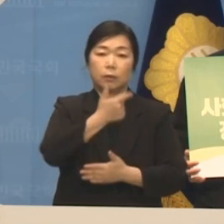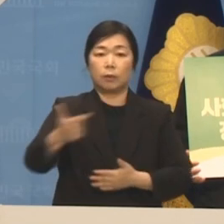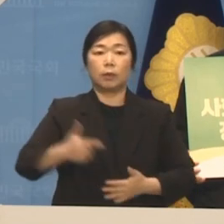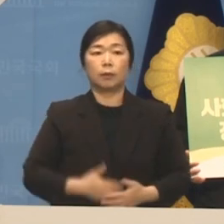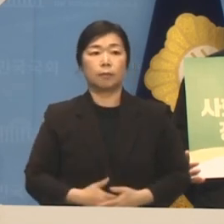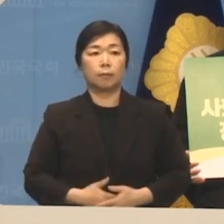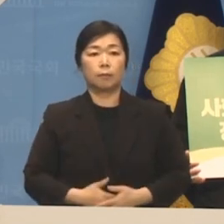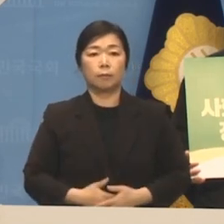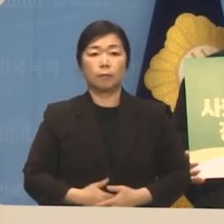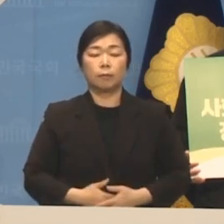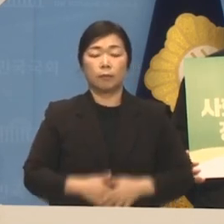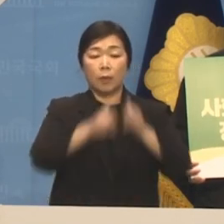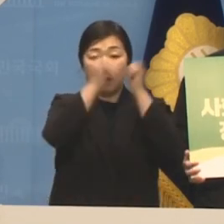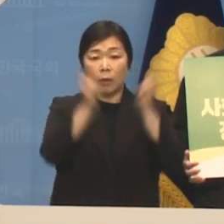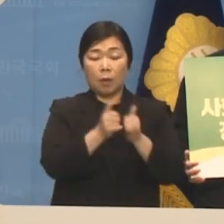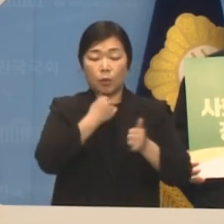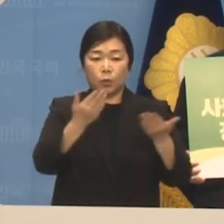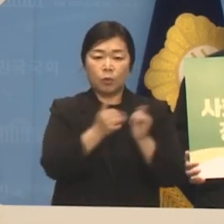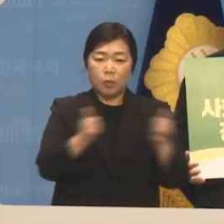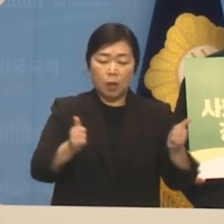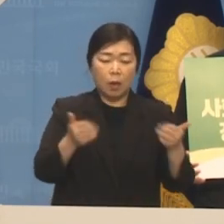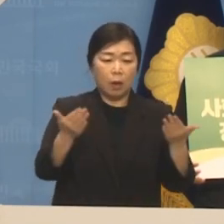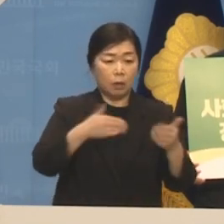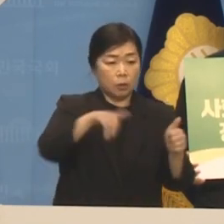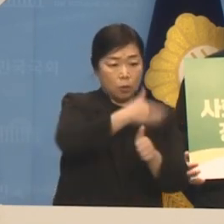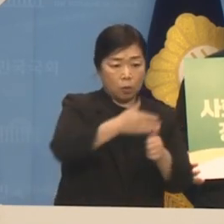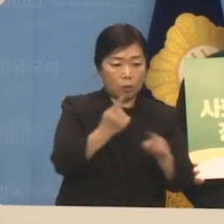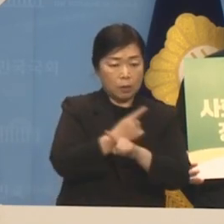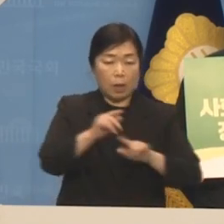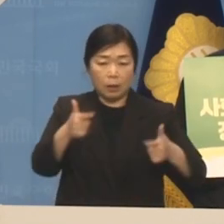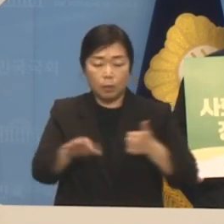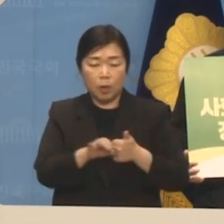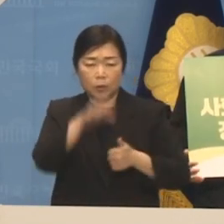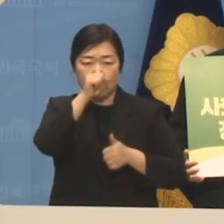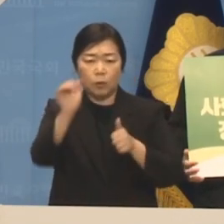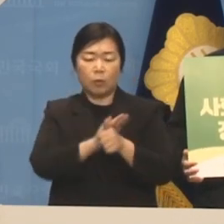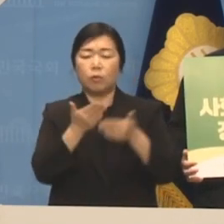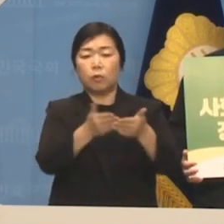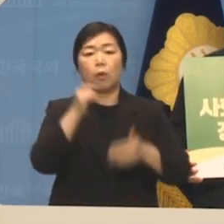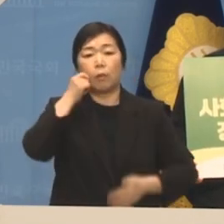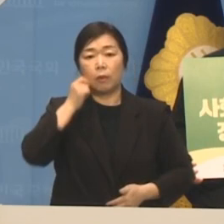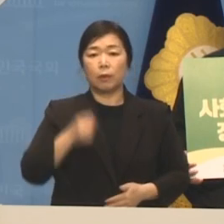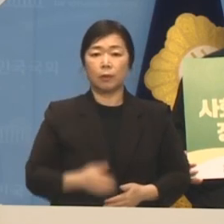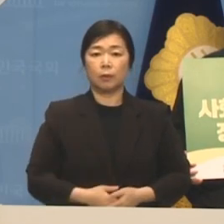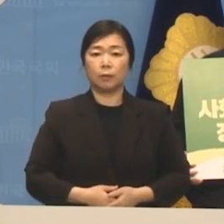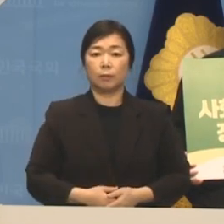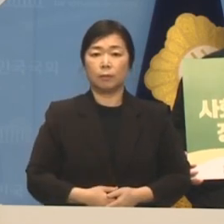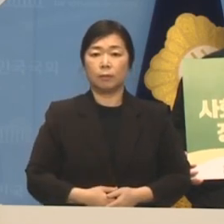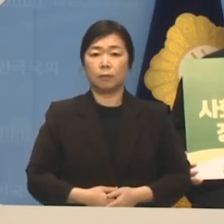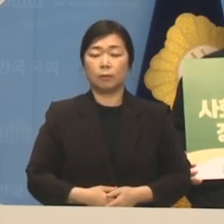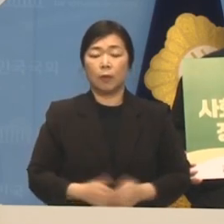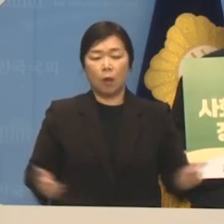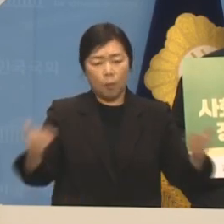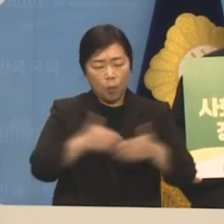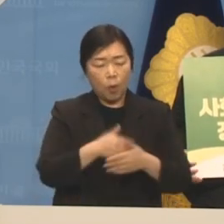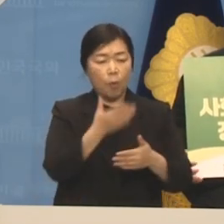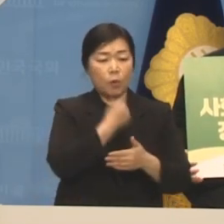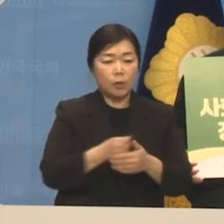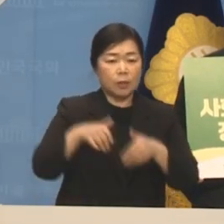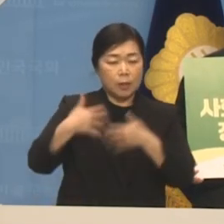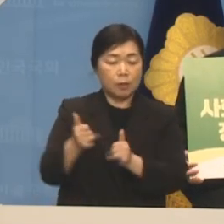사회복지 노동자의 노동조건을 개선하지 않고서는 질 높은 서비스를 제공할 수 없습니다. 포용복지, 약자복지